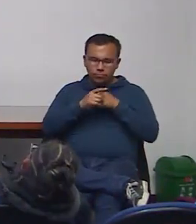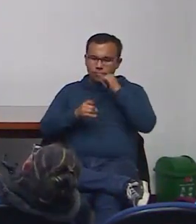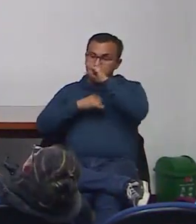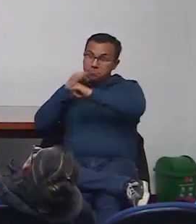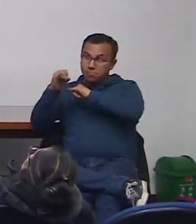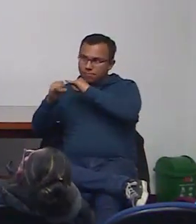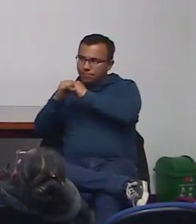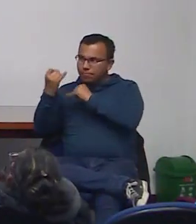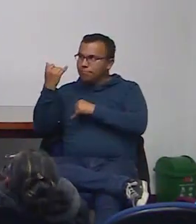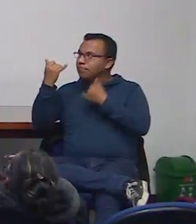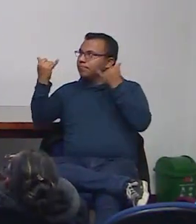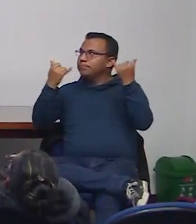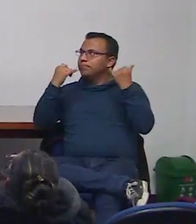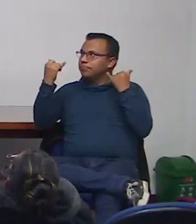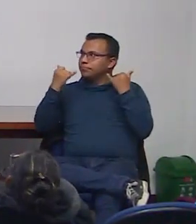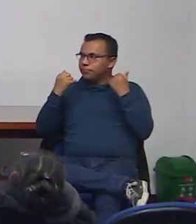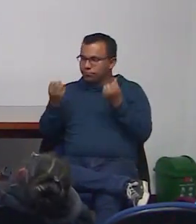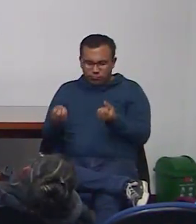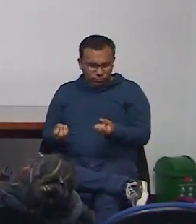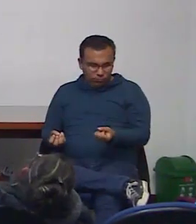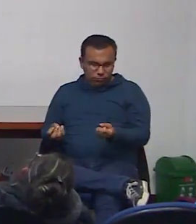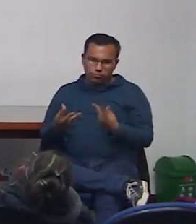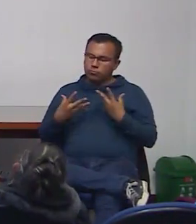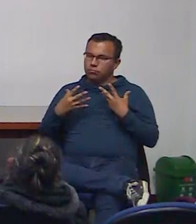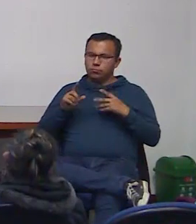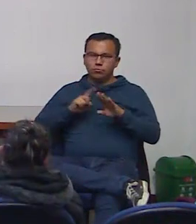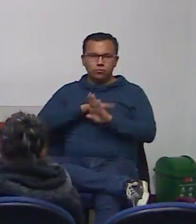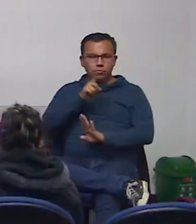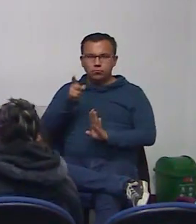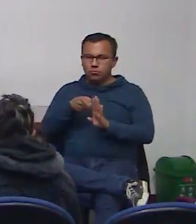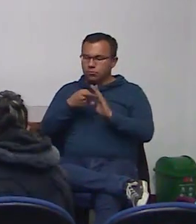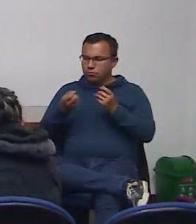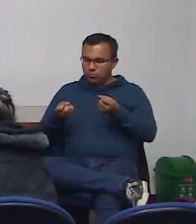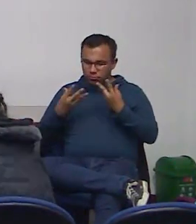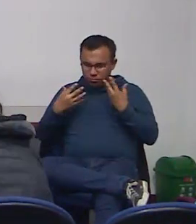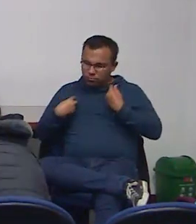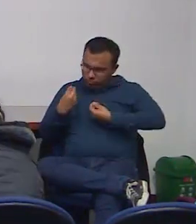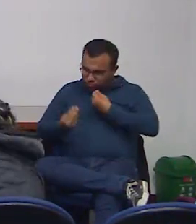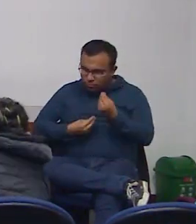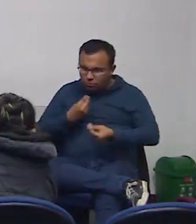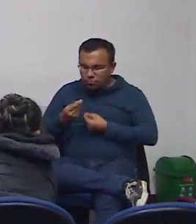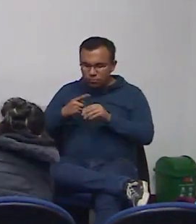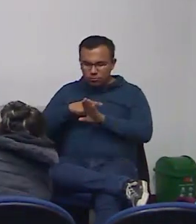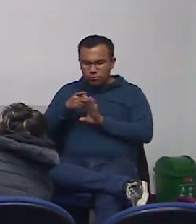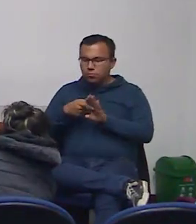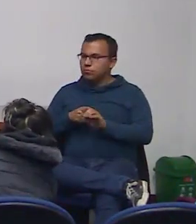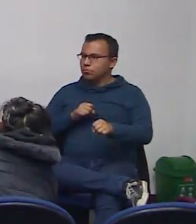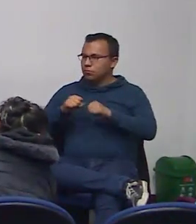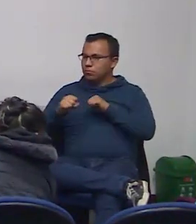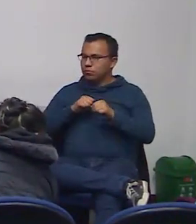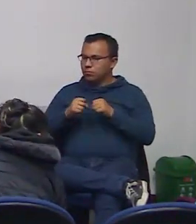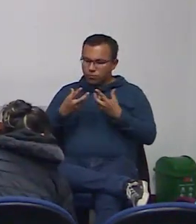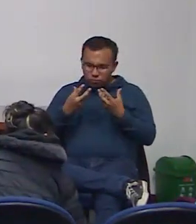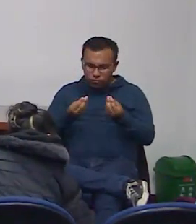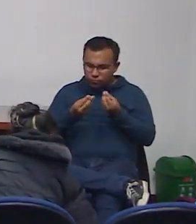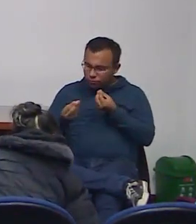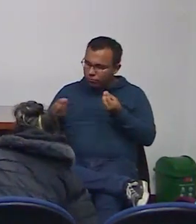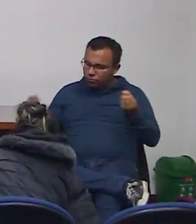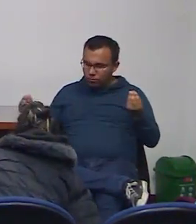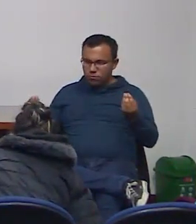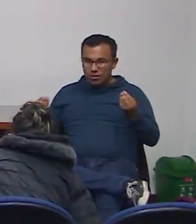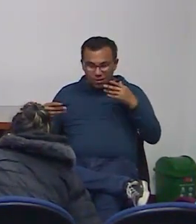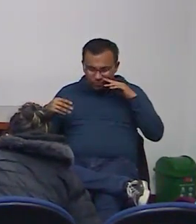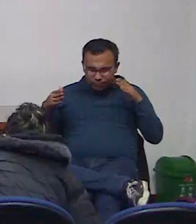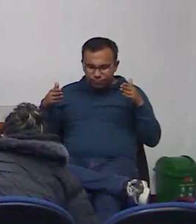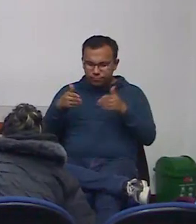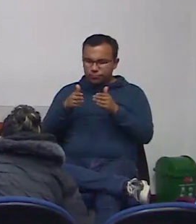internacional y eso a uno le da herramientas tremendas para saber qué hacer con un producto musical o con un grupo y con ellos